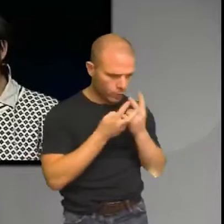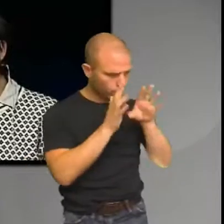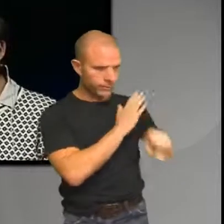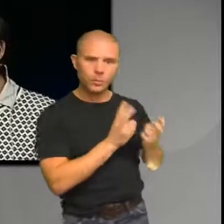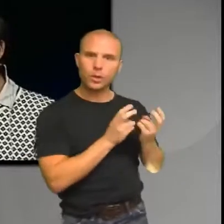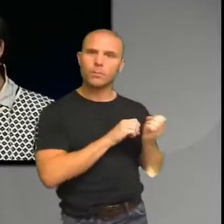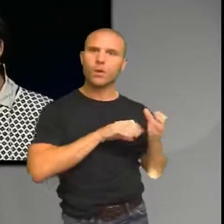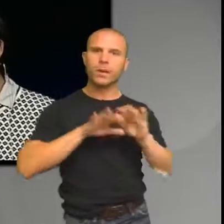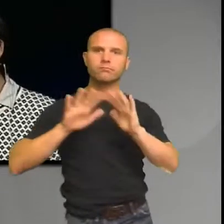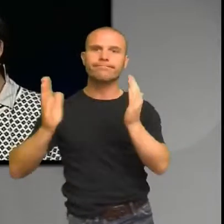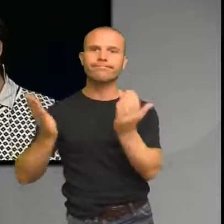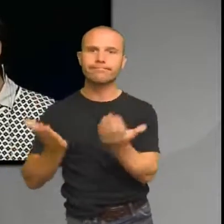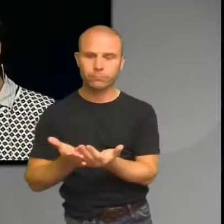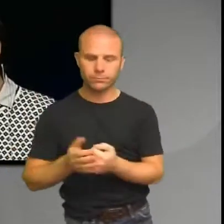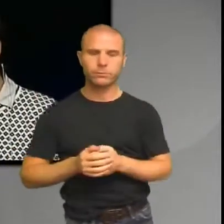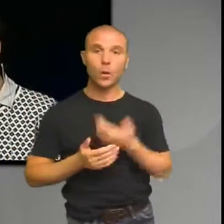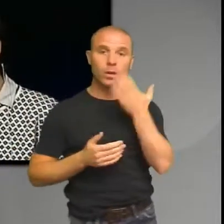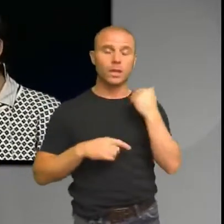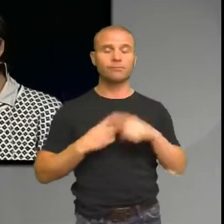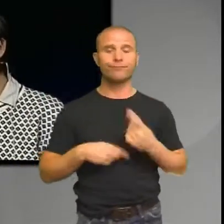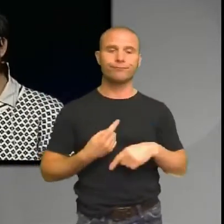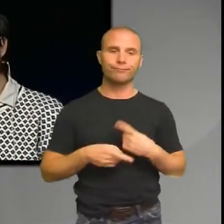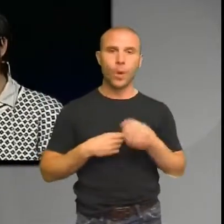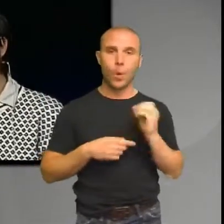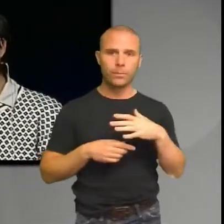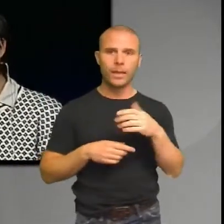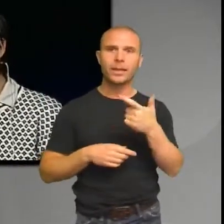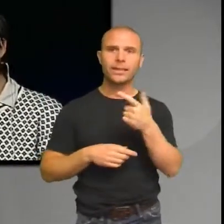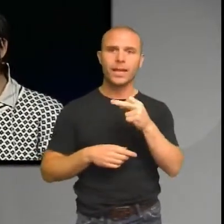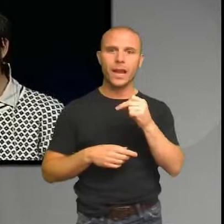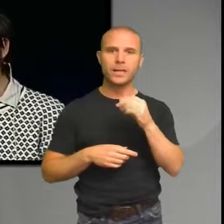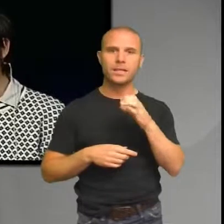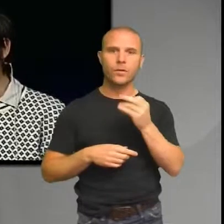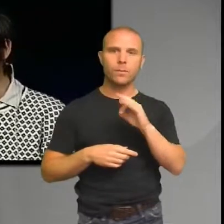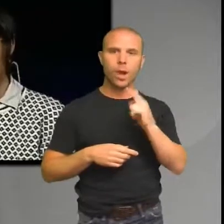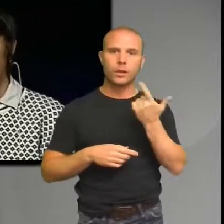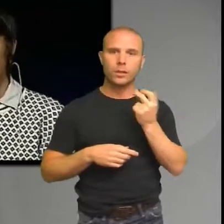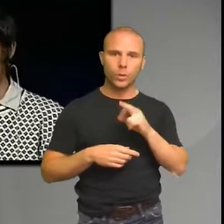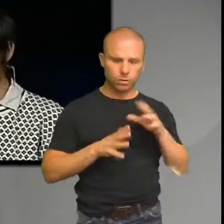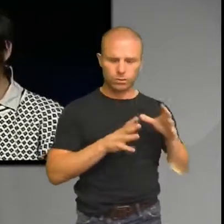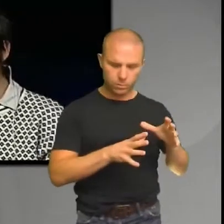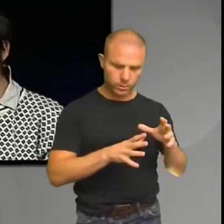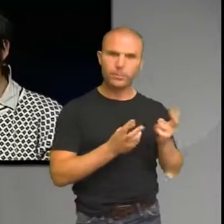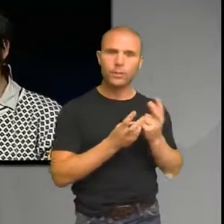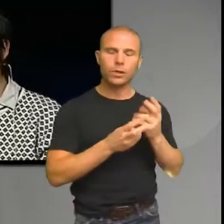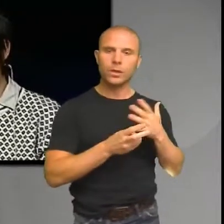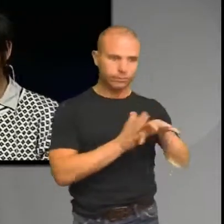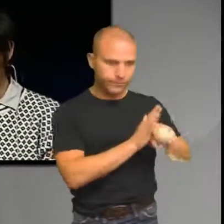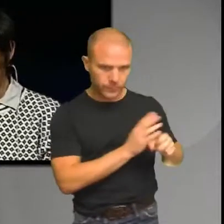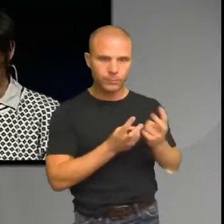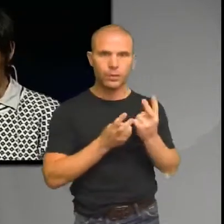det kan ta lång tid att ersätta en sån stor transformator. ABB i Ludvika har 18-24 månaders